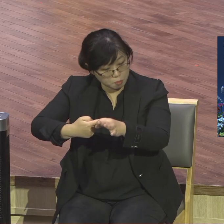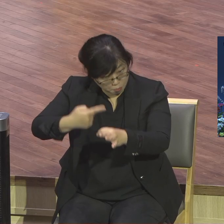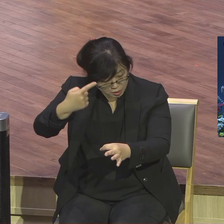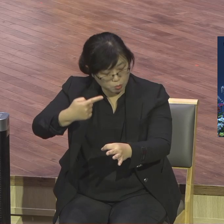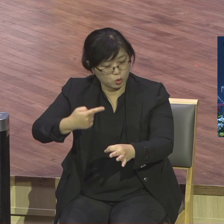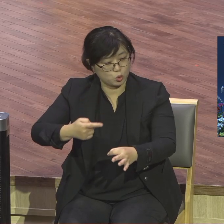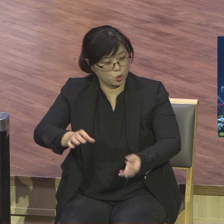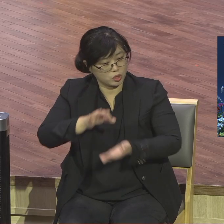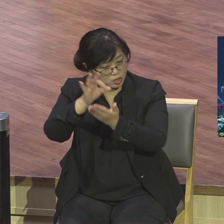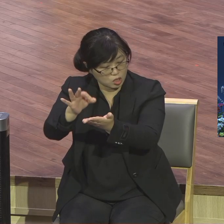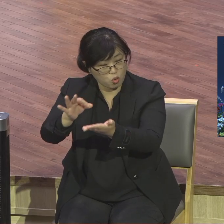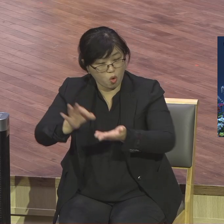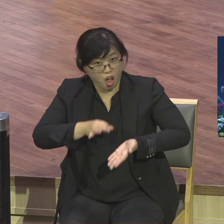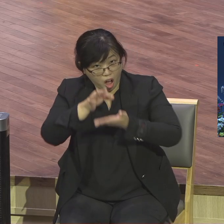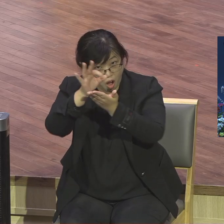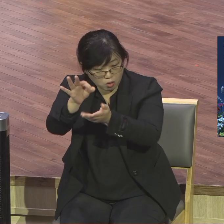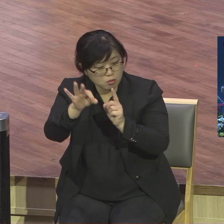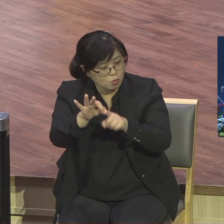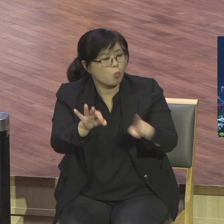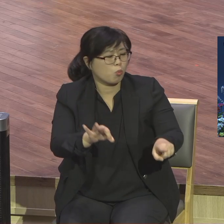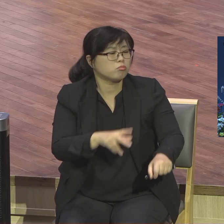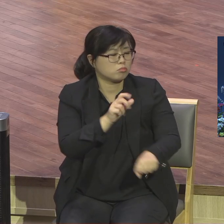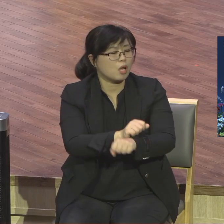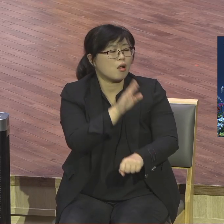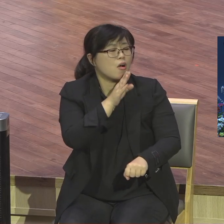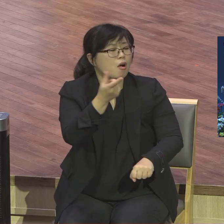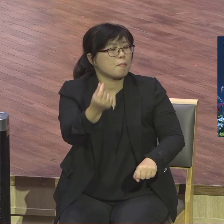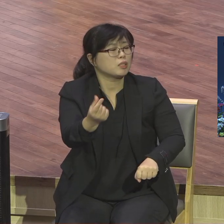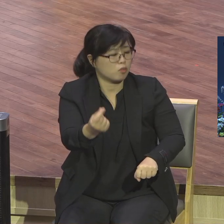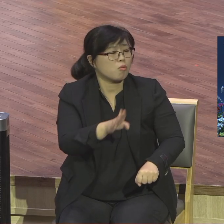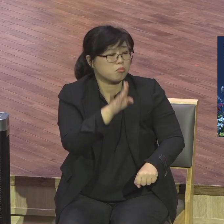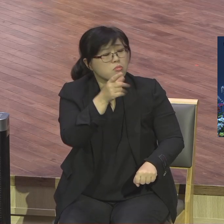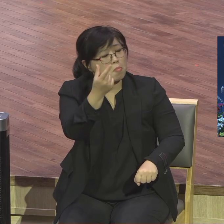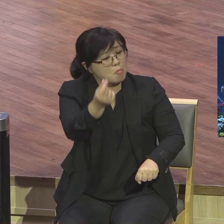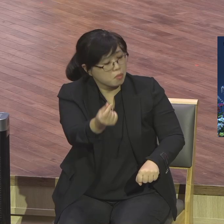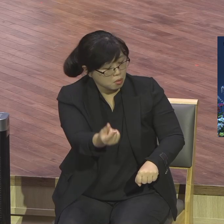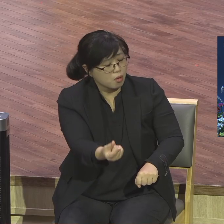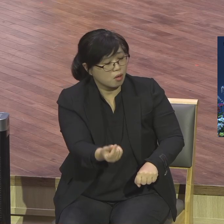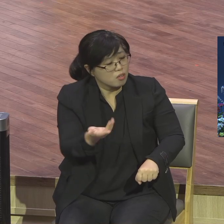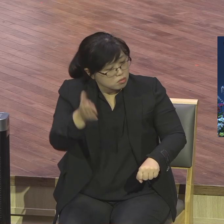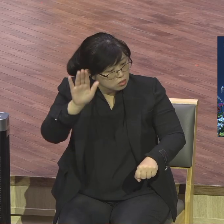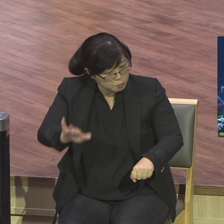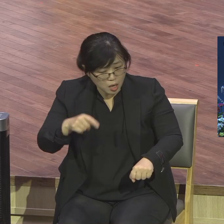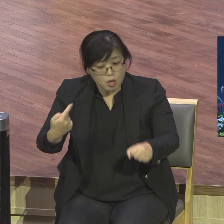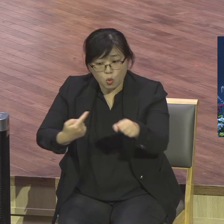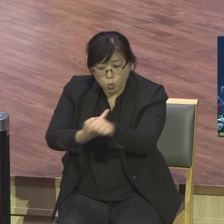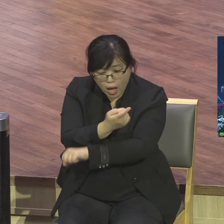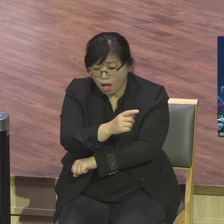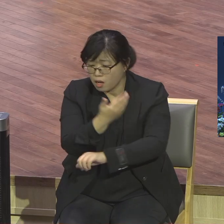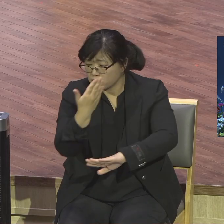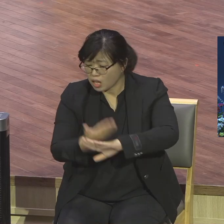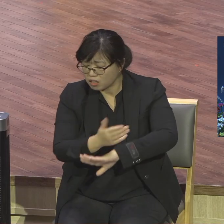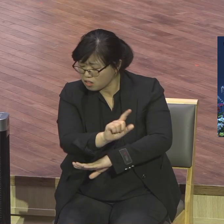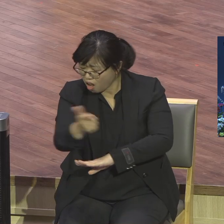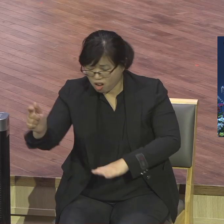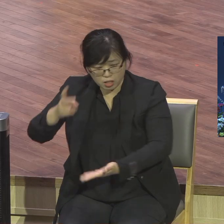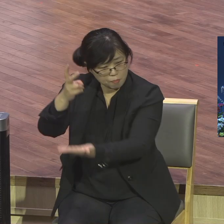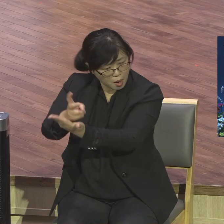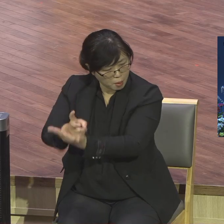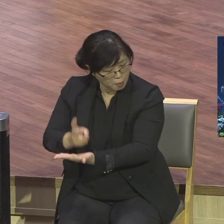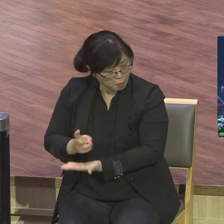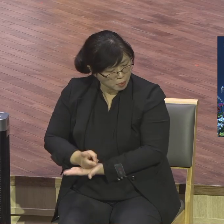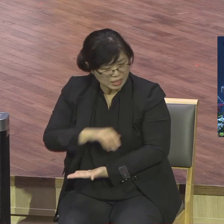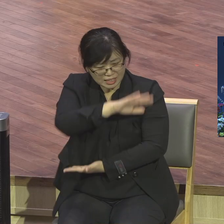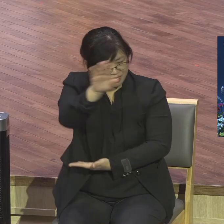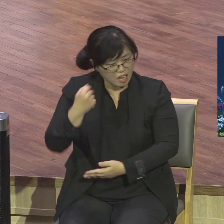십일조는 그대로 행하라 십일조는 예하나 지금이나 하나님께 드리는 예물의 가장 기본적인 출발점이란